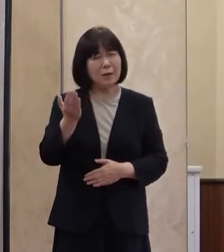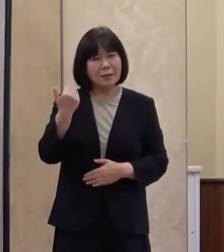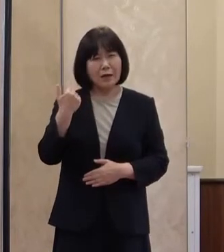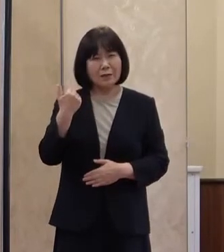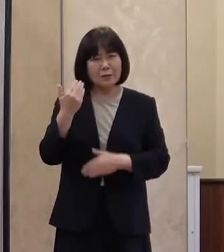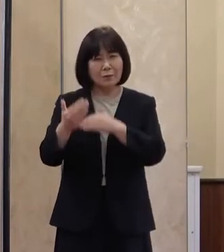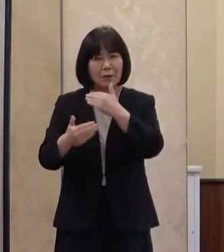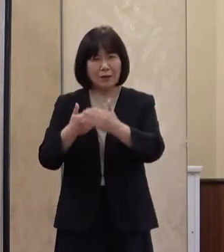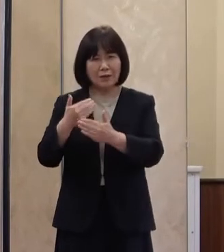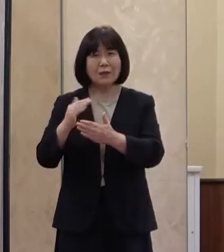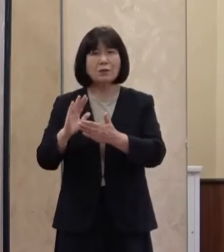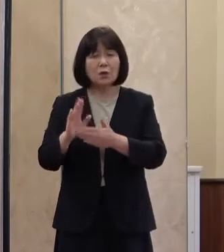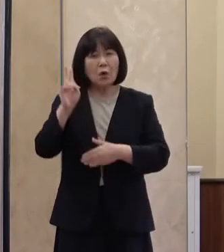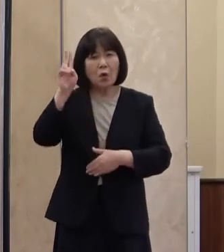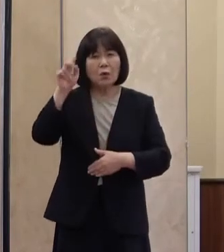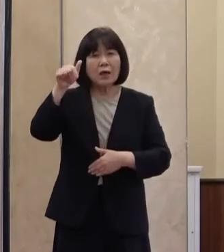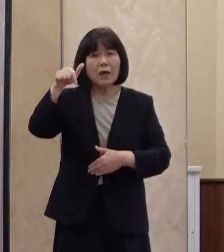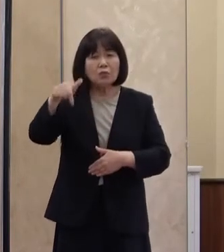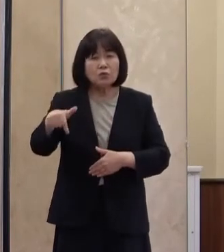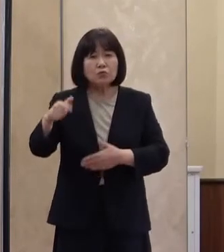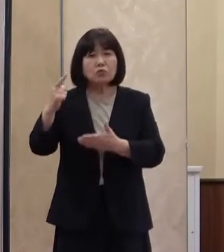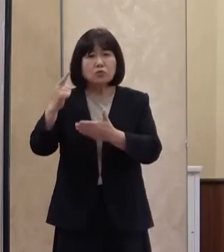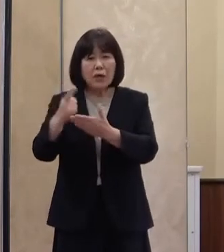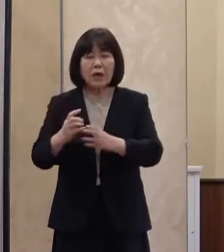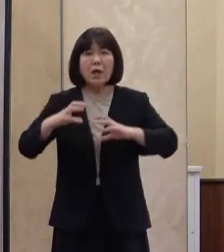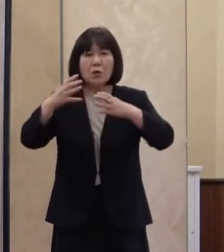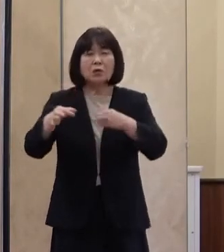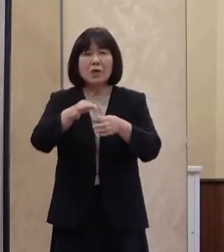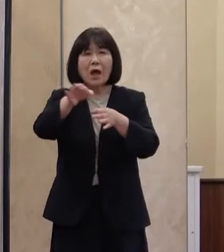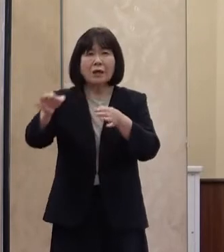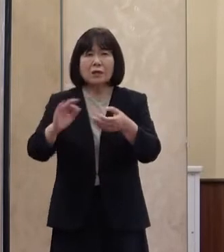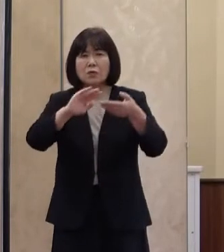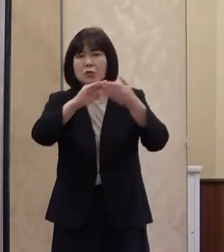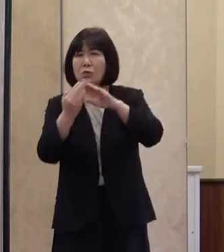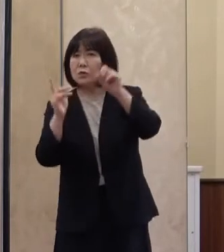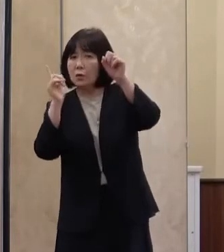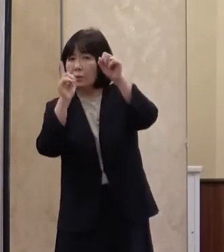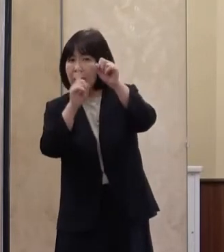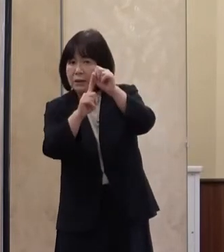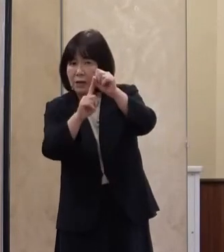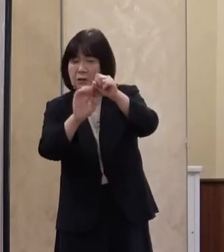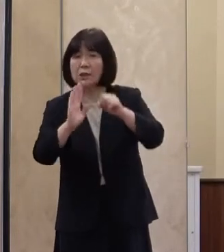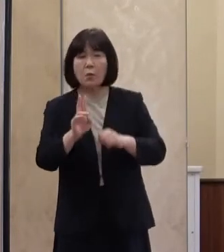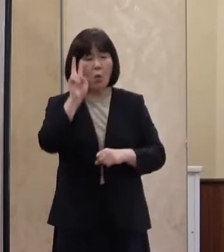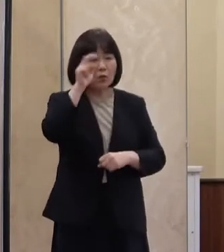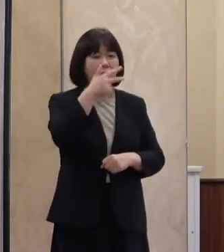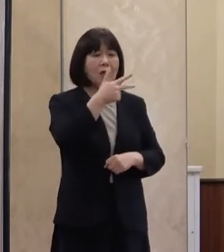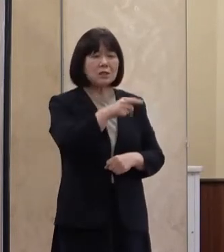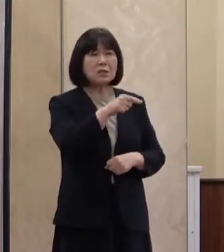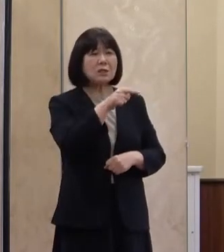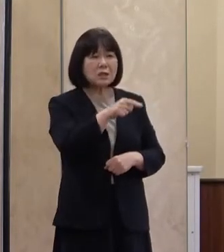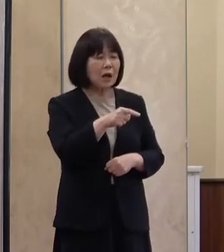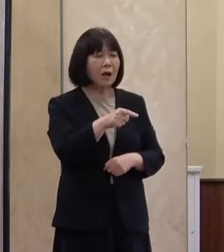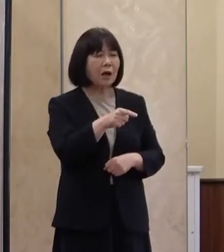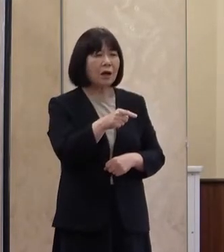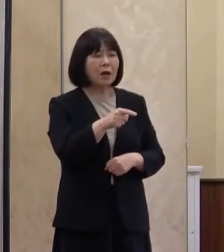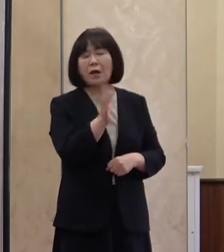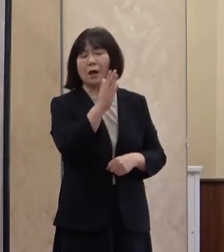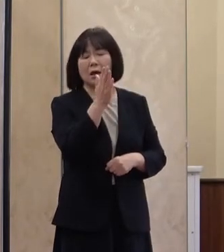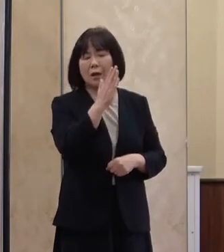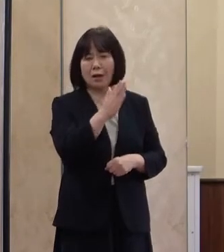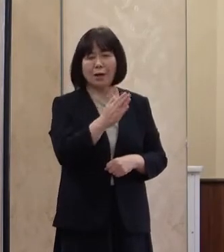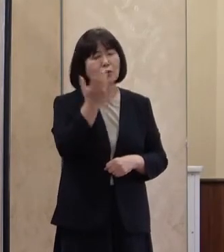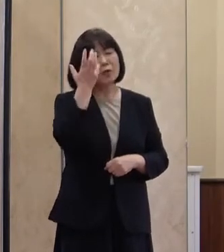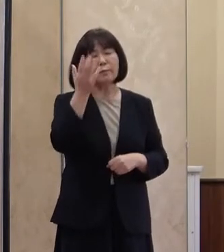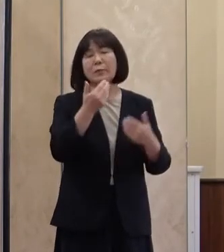ゃないけども、じゃあ大阪府だけね国際金融都市を仮に目指すって言っても、大阪市がじゃあ国際金融都市なんてこんな